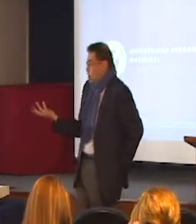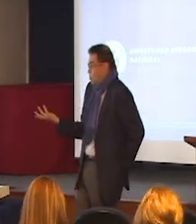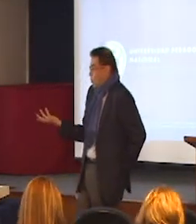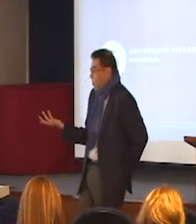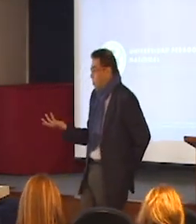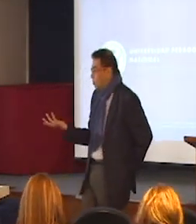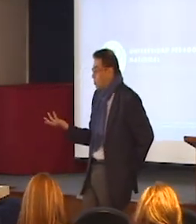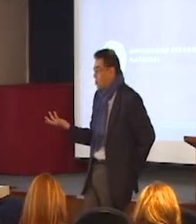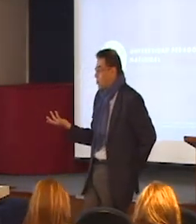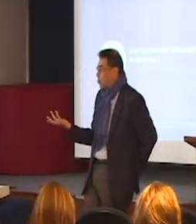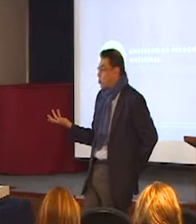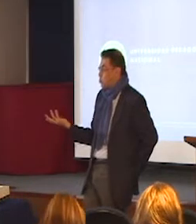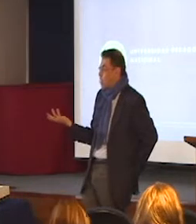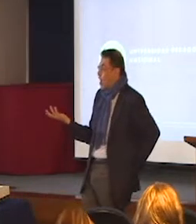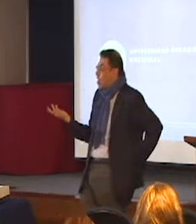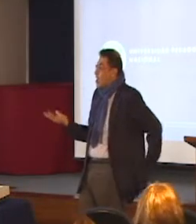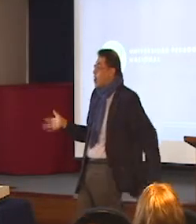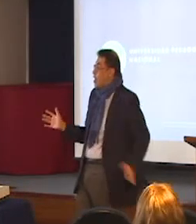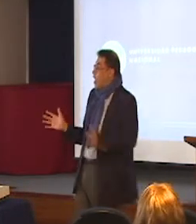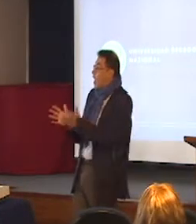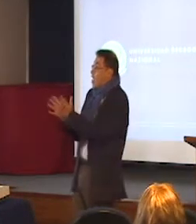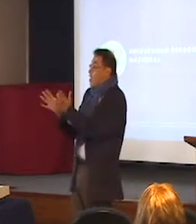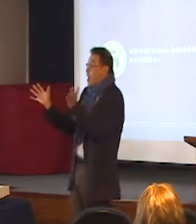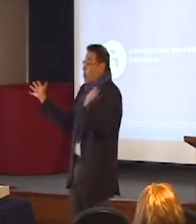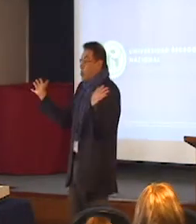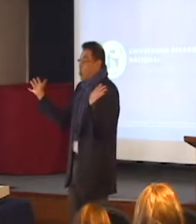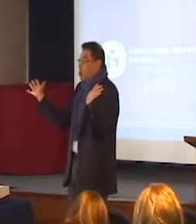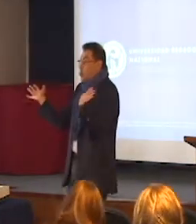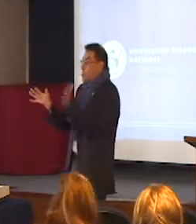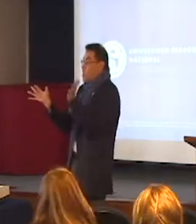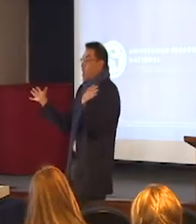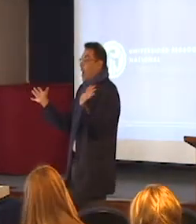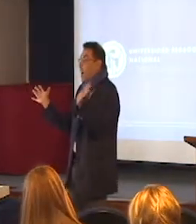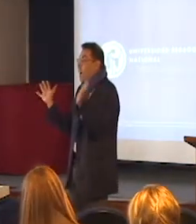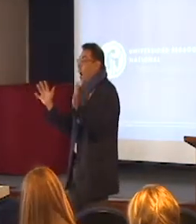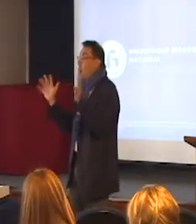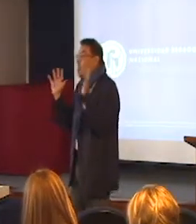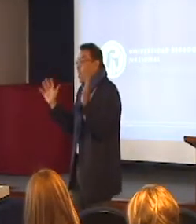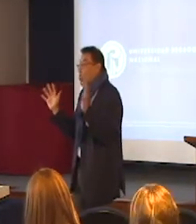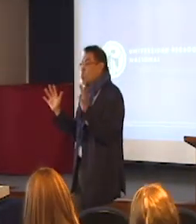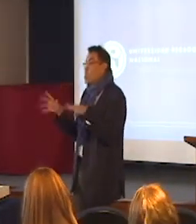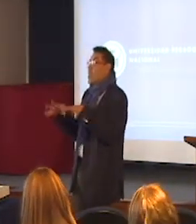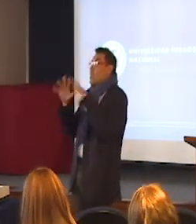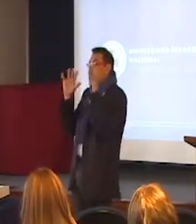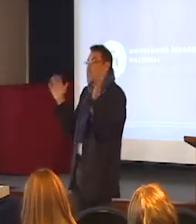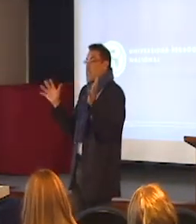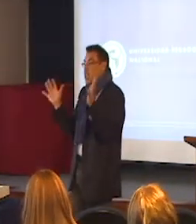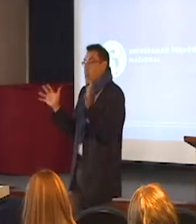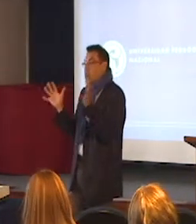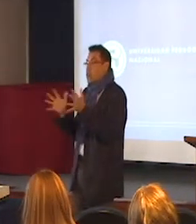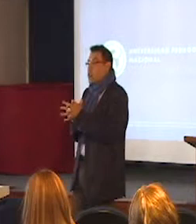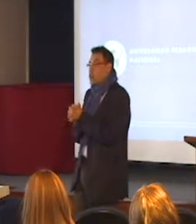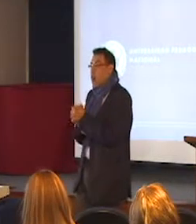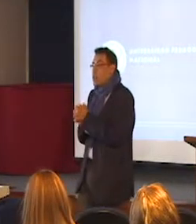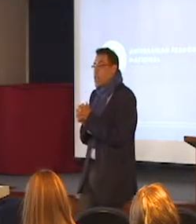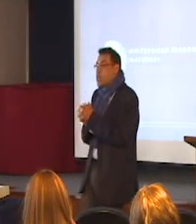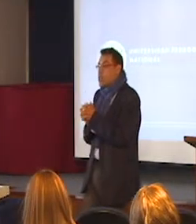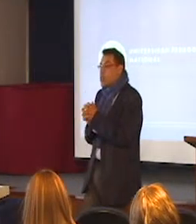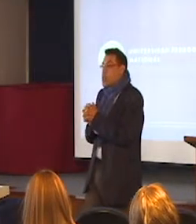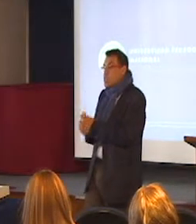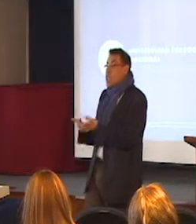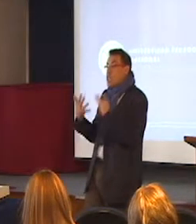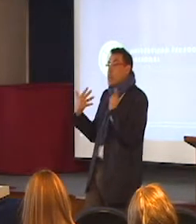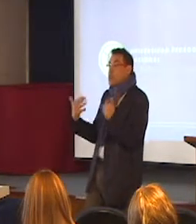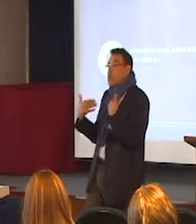procesos cognoscitivos que les permitan afirmarse en el mundo. O sea, creo que el camino está abierto, y en ese